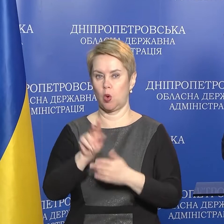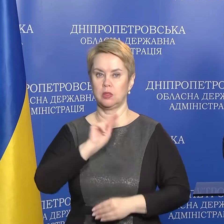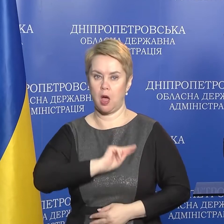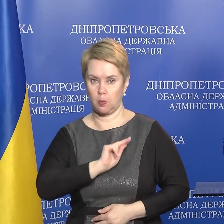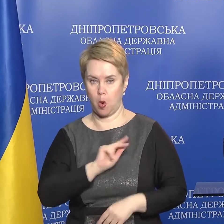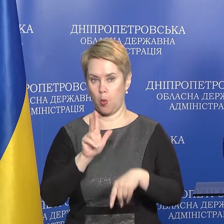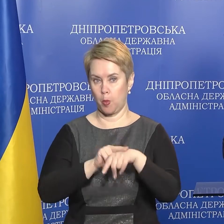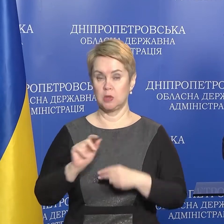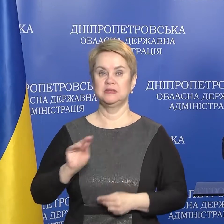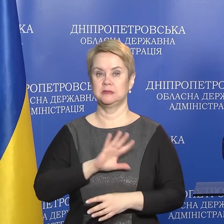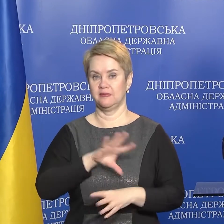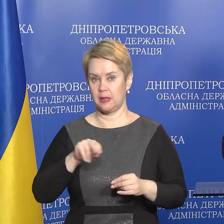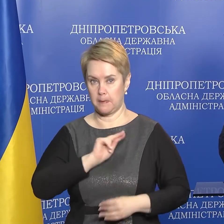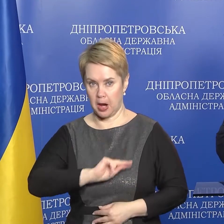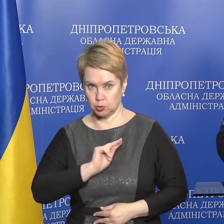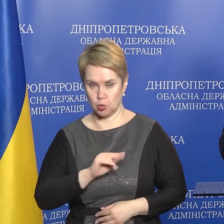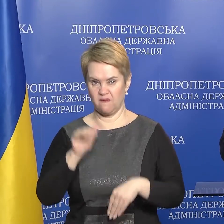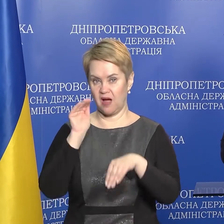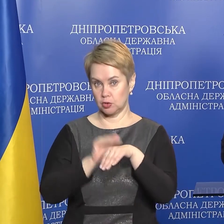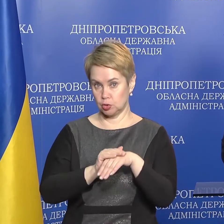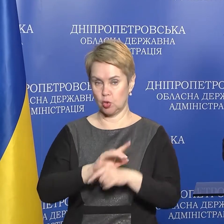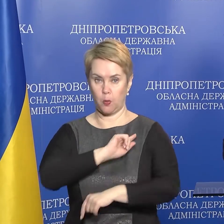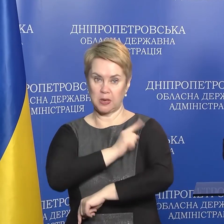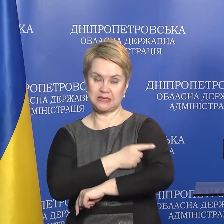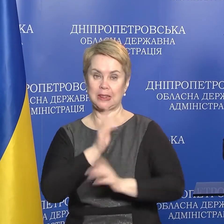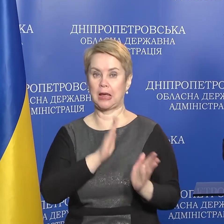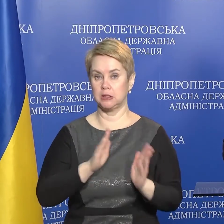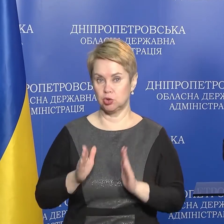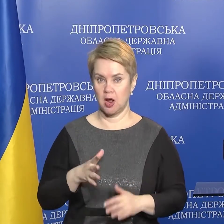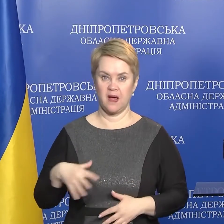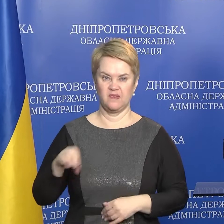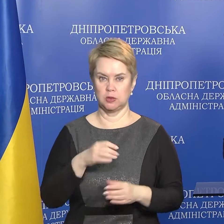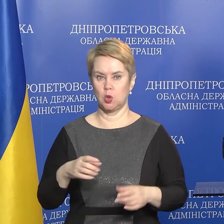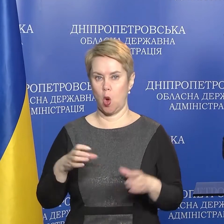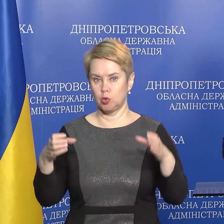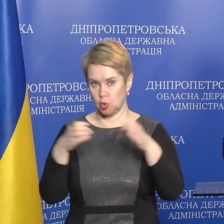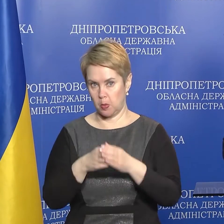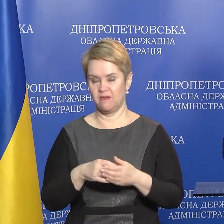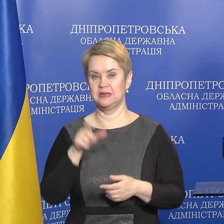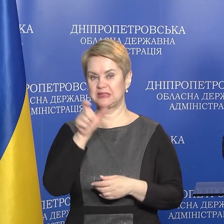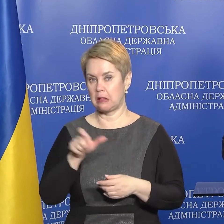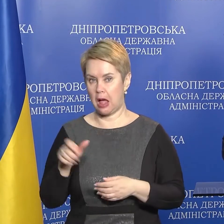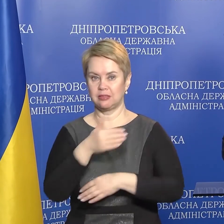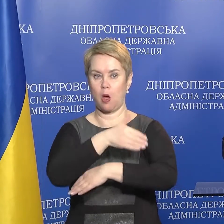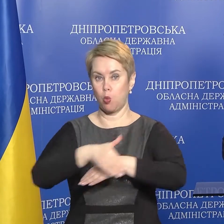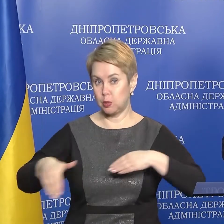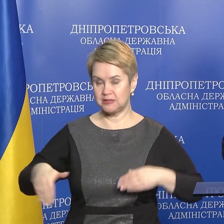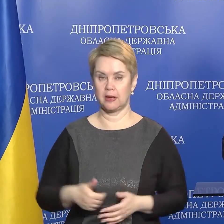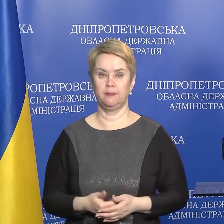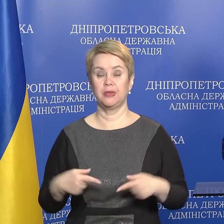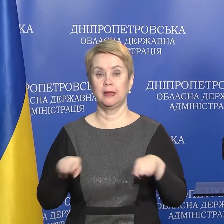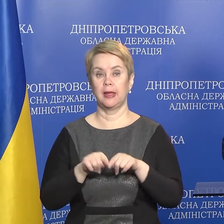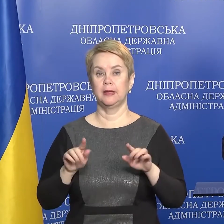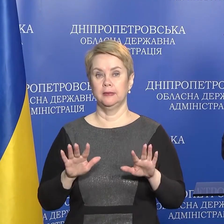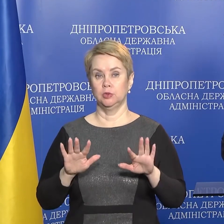роботу, поліція працює фактично в посиленому режимі, весь особовий склад на вулицях. І